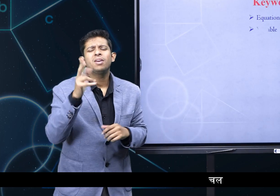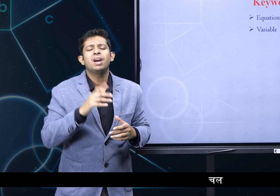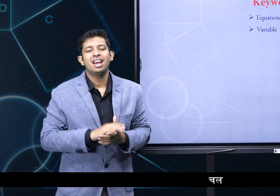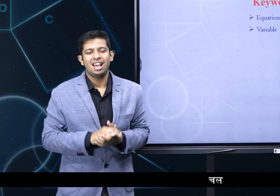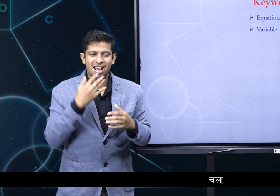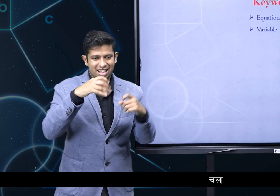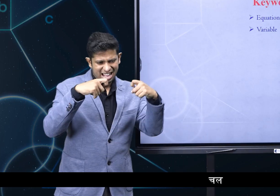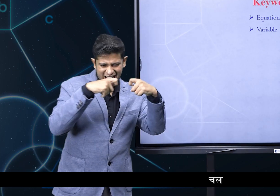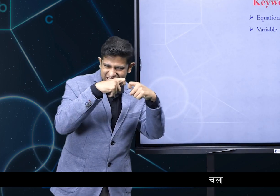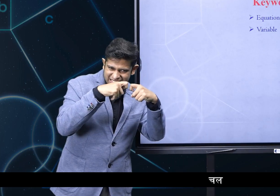चल,